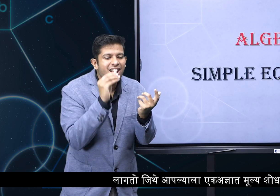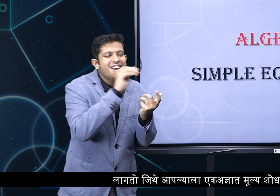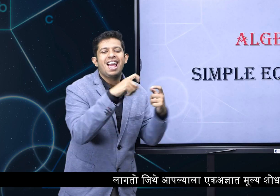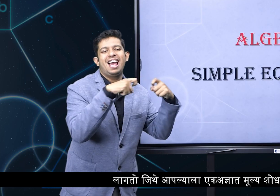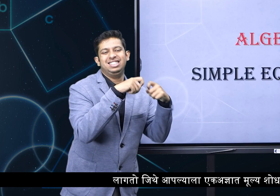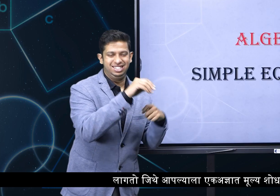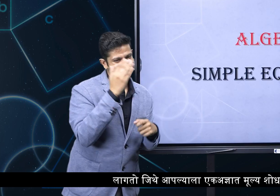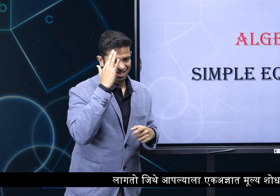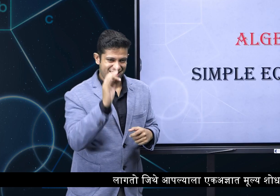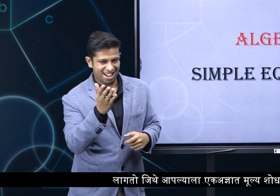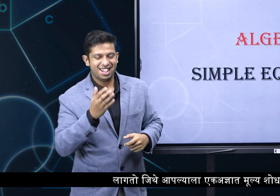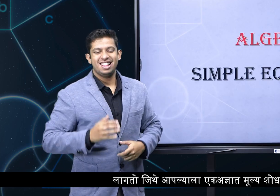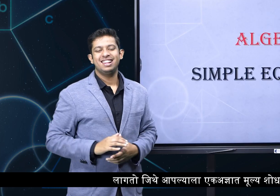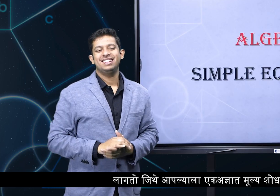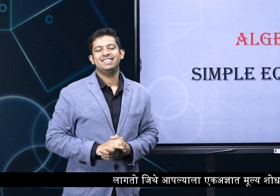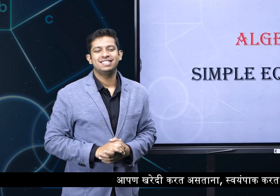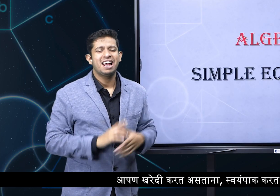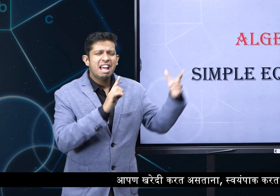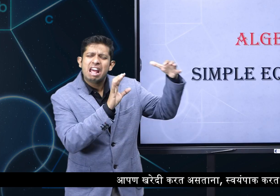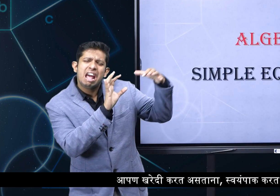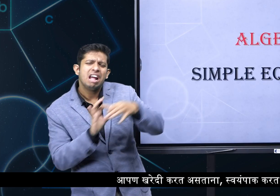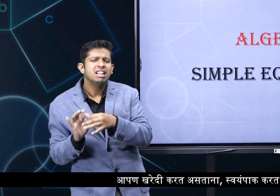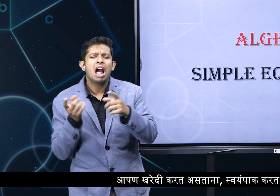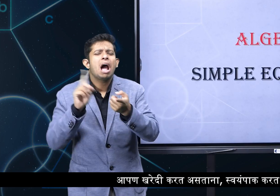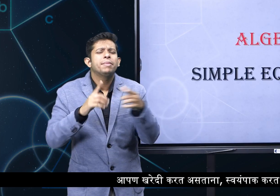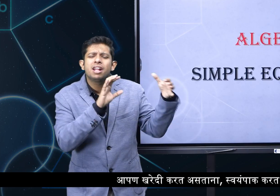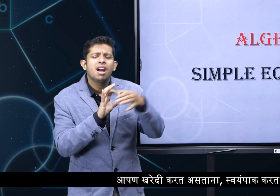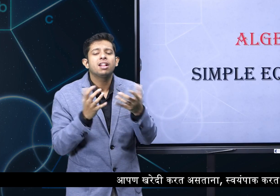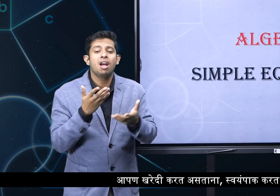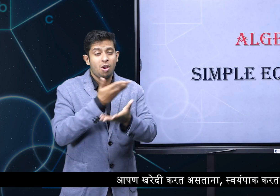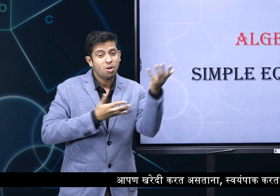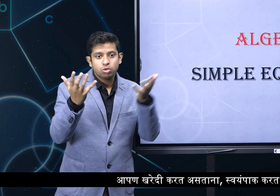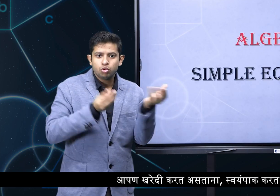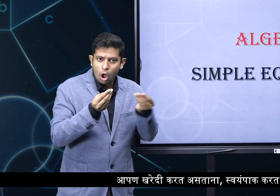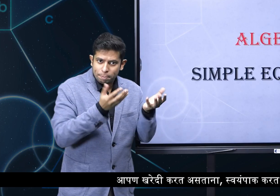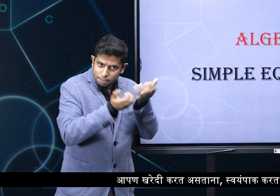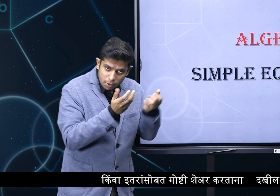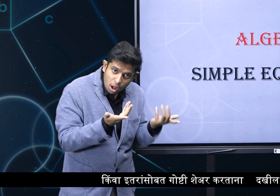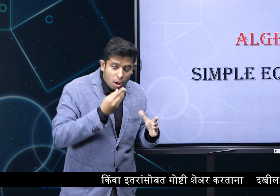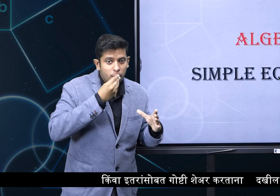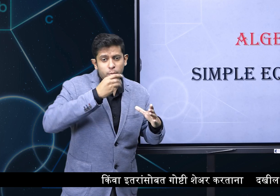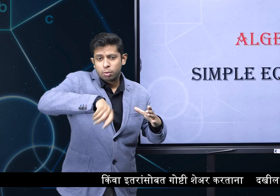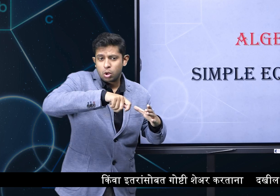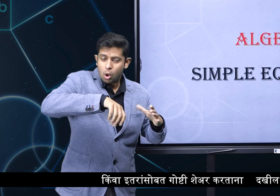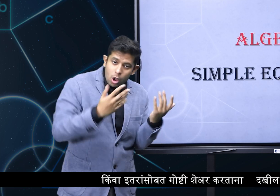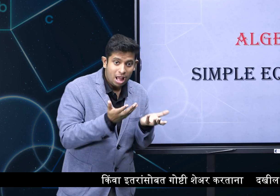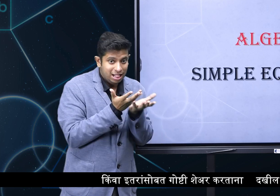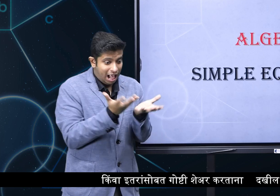मूल्य शोधावे लागते. आपण खरेदी करत असताना, स्वयंपाक करत असताना किंवा इतर